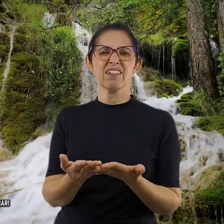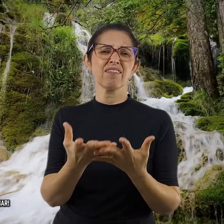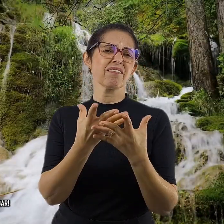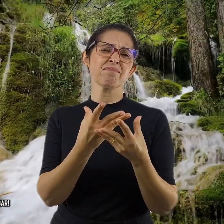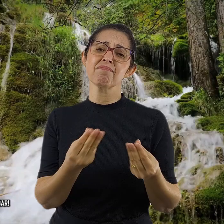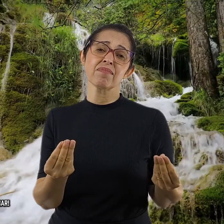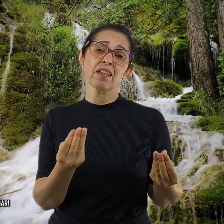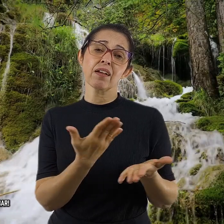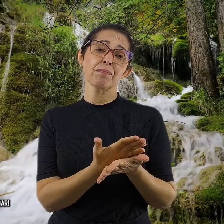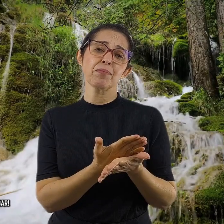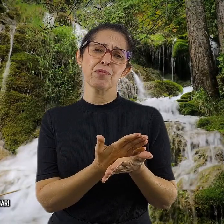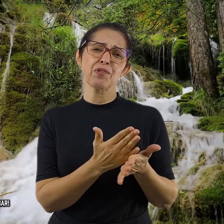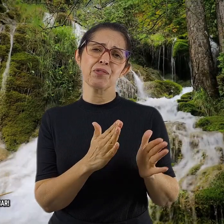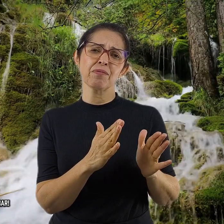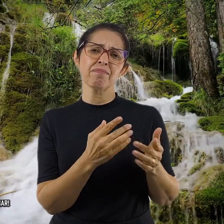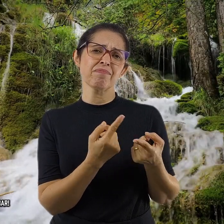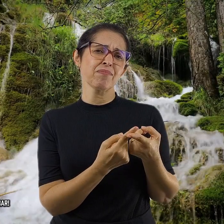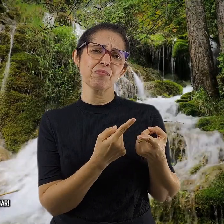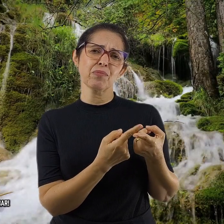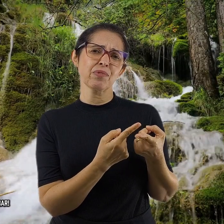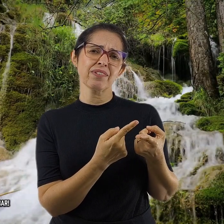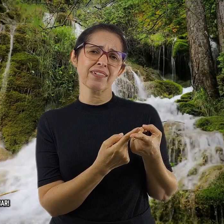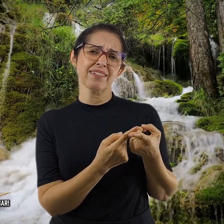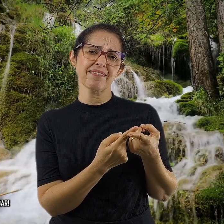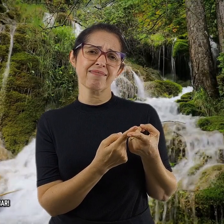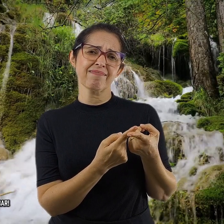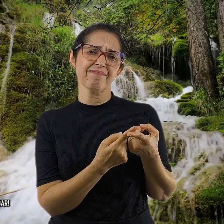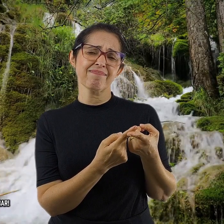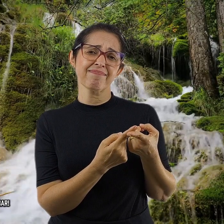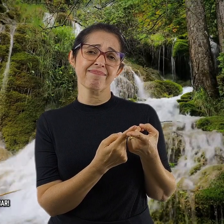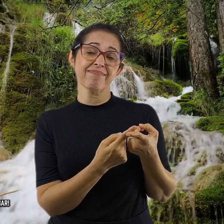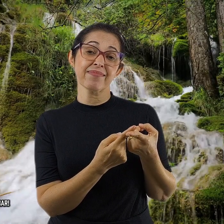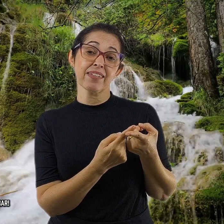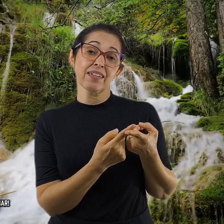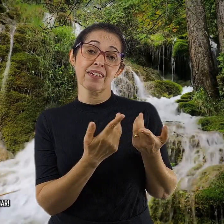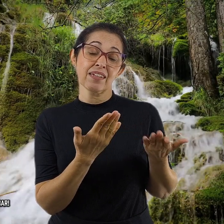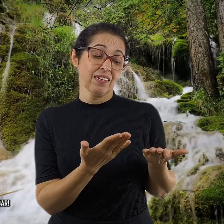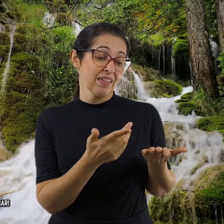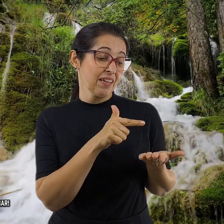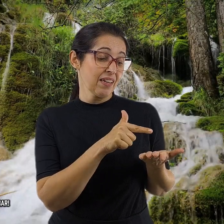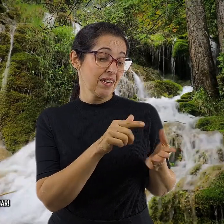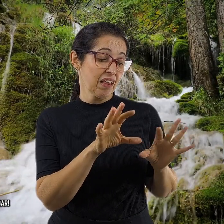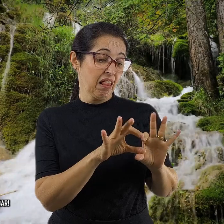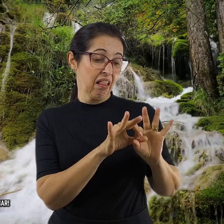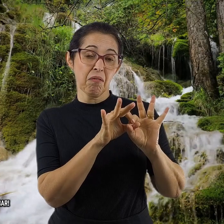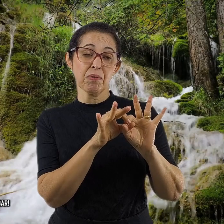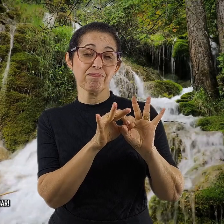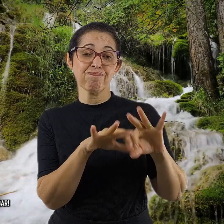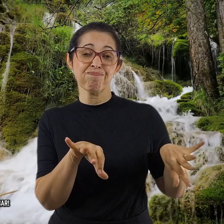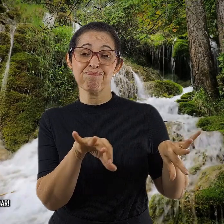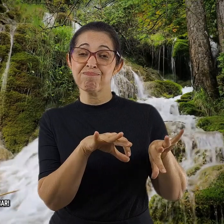tudo isso, irmãos, era resultado, o grande amor era resultado de uma comunhão.